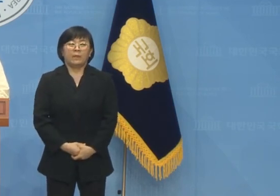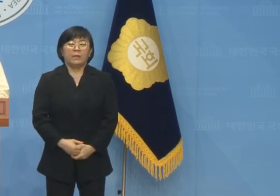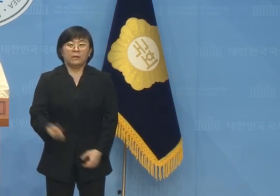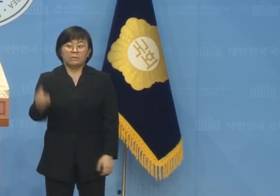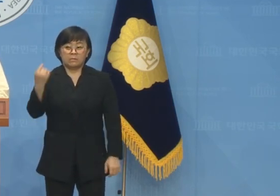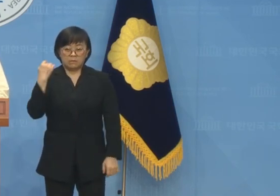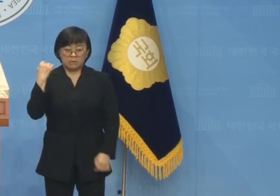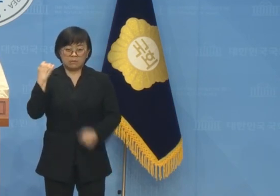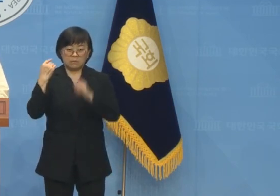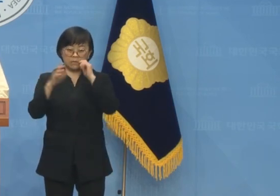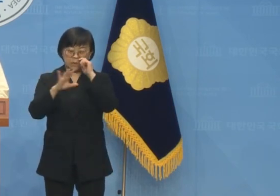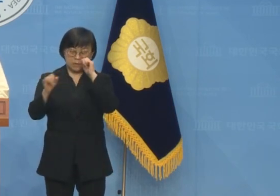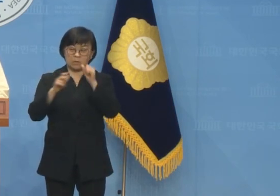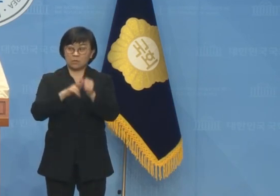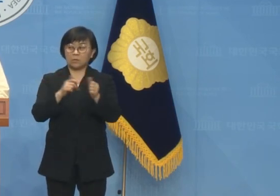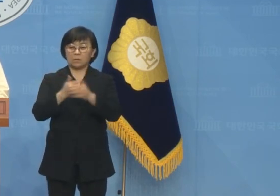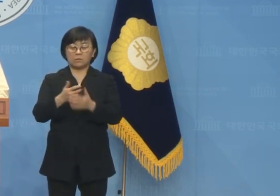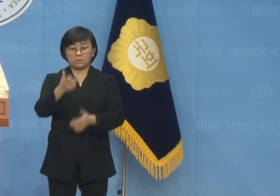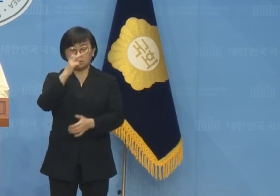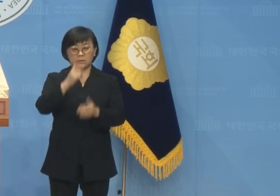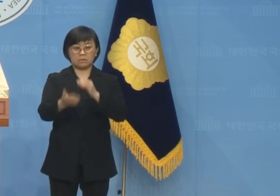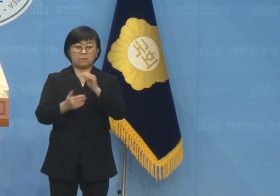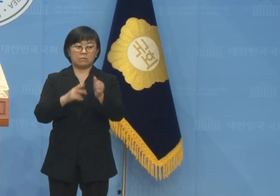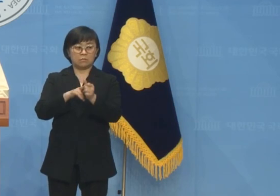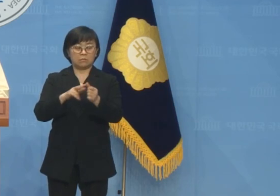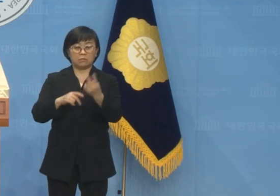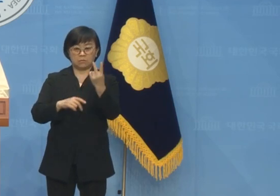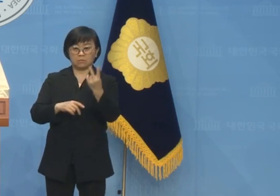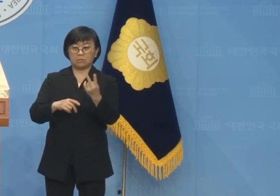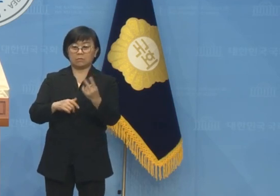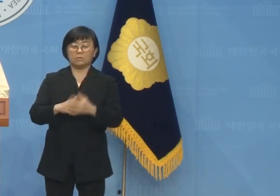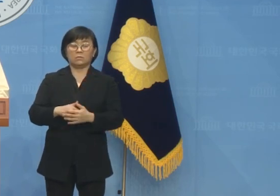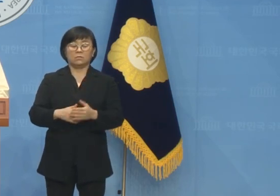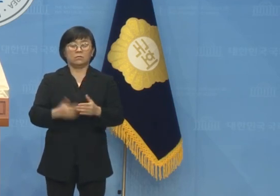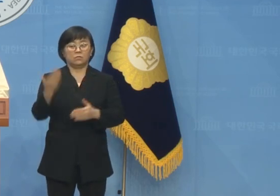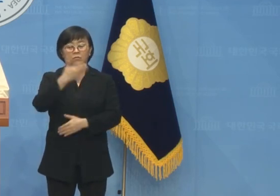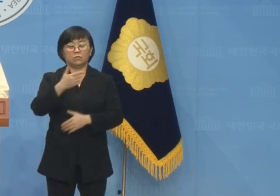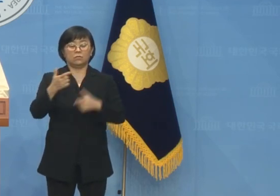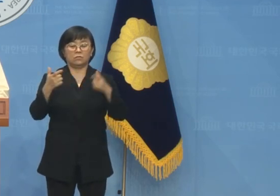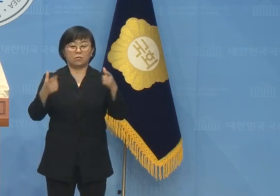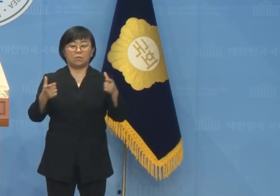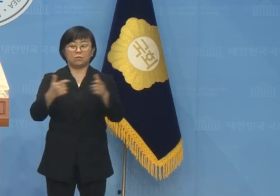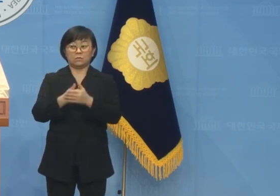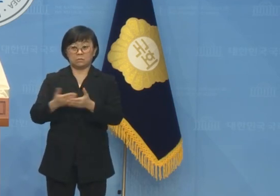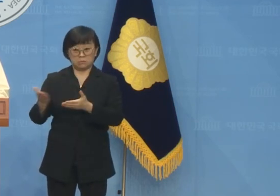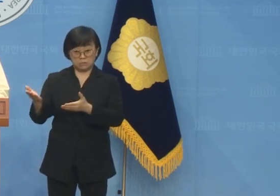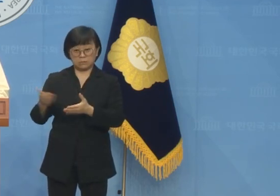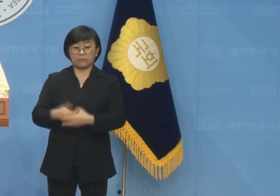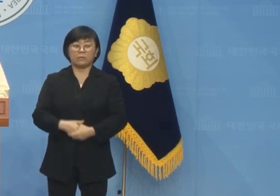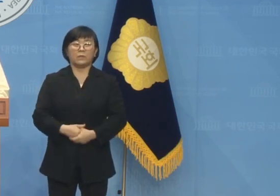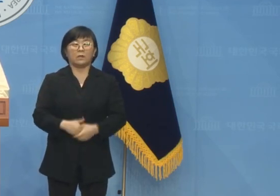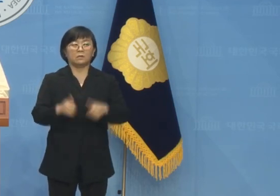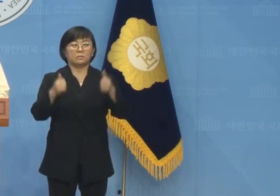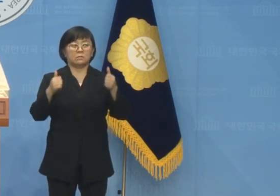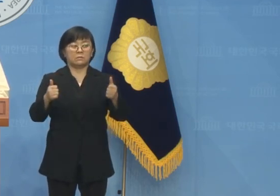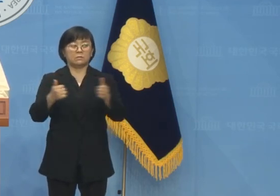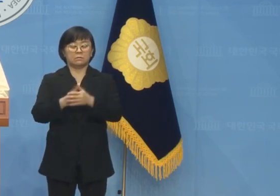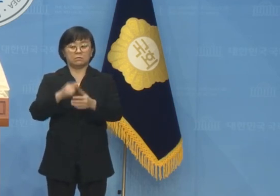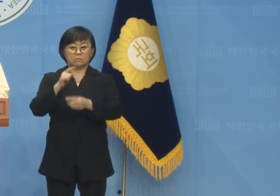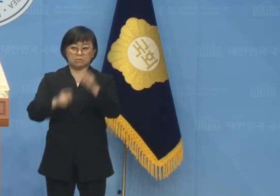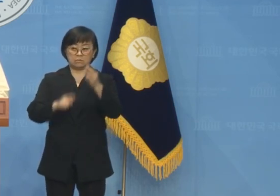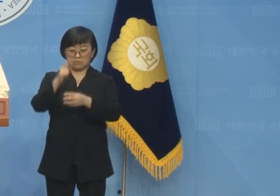어제 이인영 후보와 최재 예비 후보께서이 구로에서 호준석 후보를 심판해